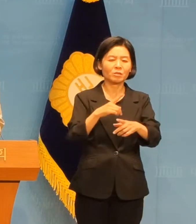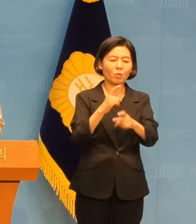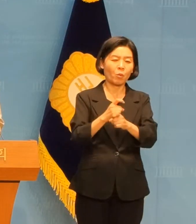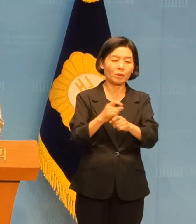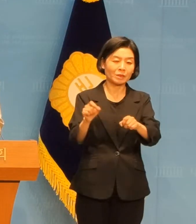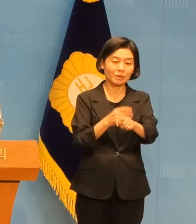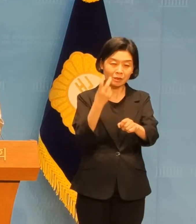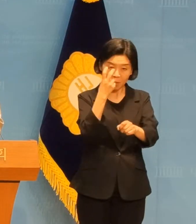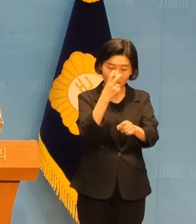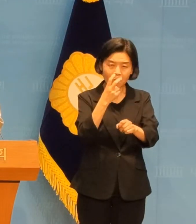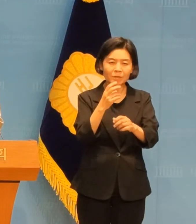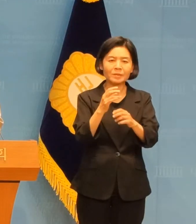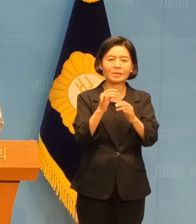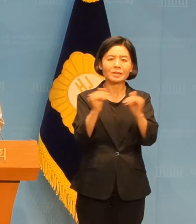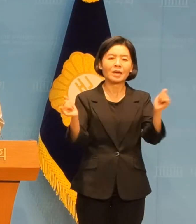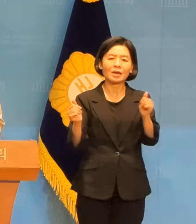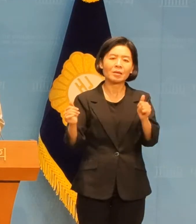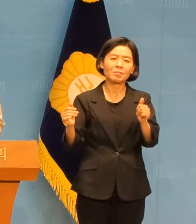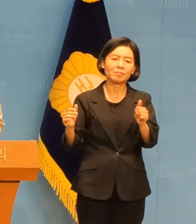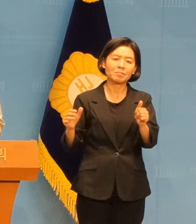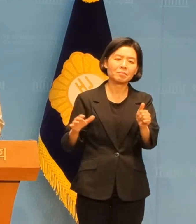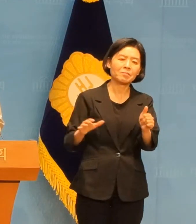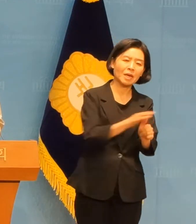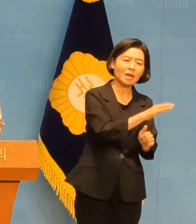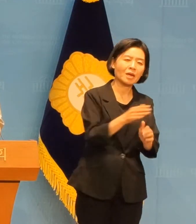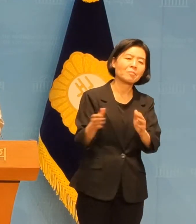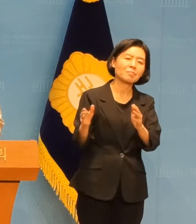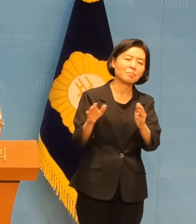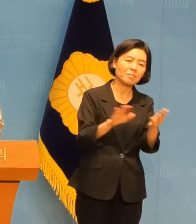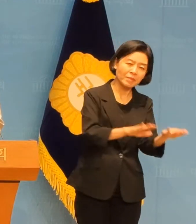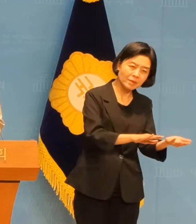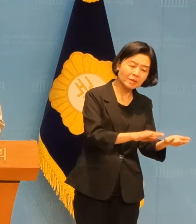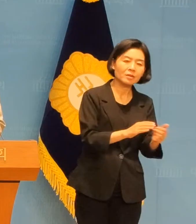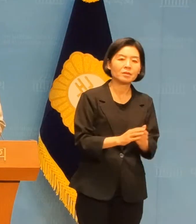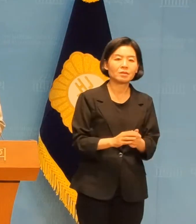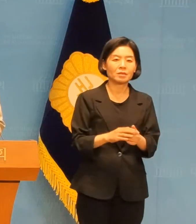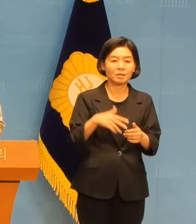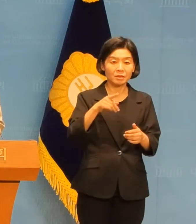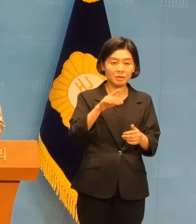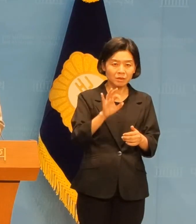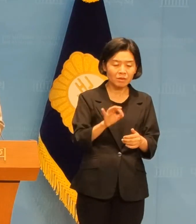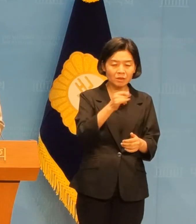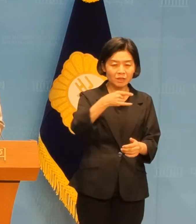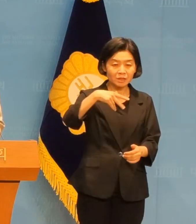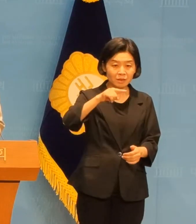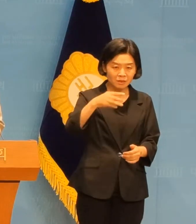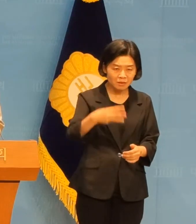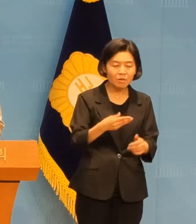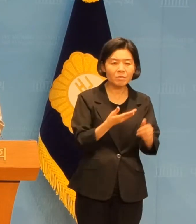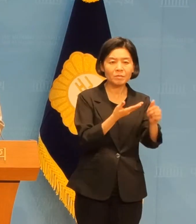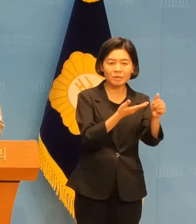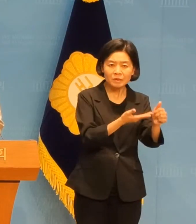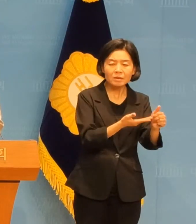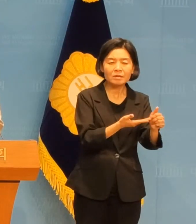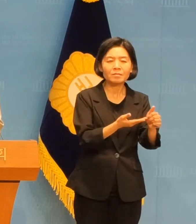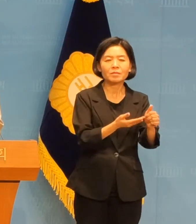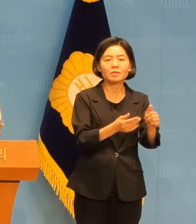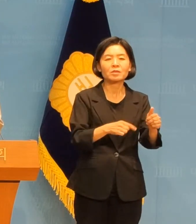제 의뢰인이었던 고 정희철 면장님이 극단적인 선택을